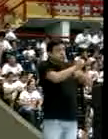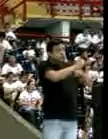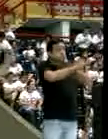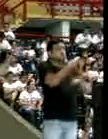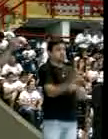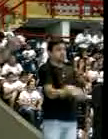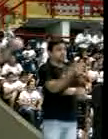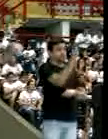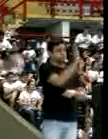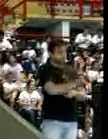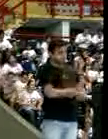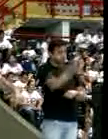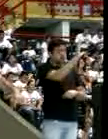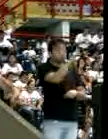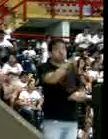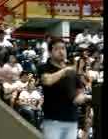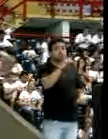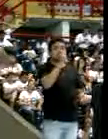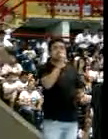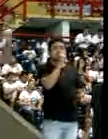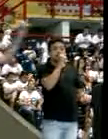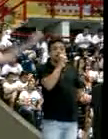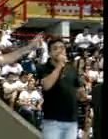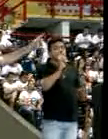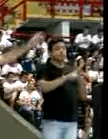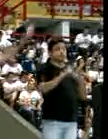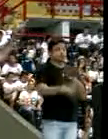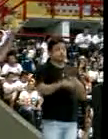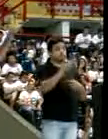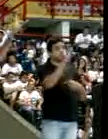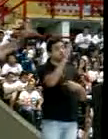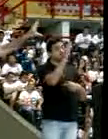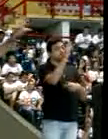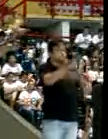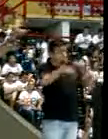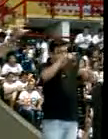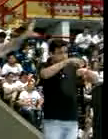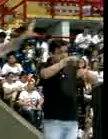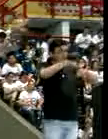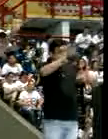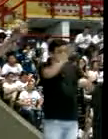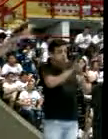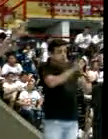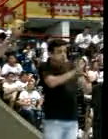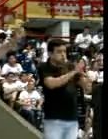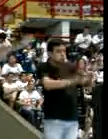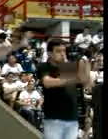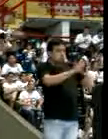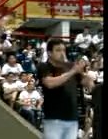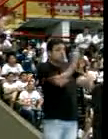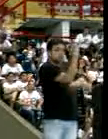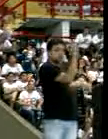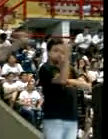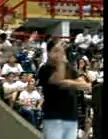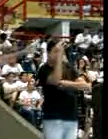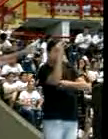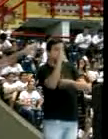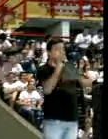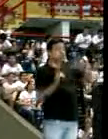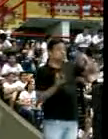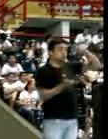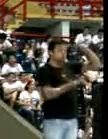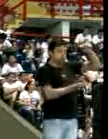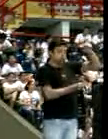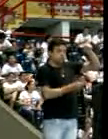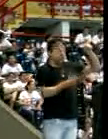estratégica para o Brasil ter água e ser o país que mais preserva suas florestas no